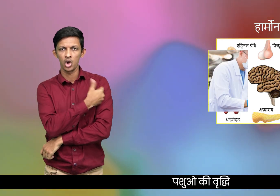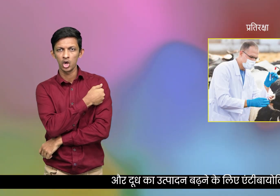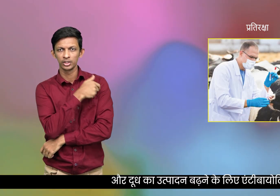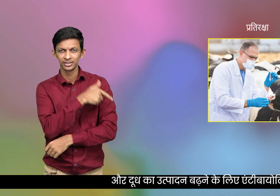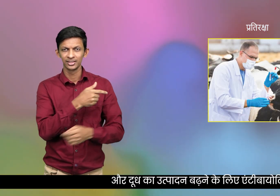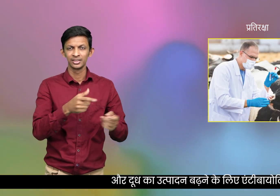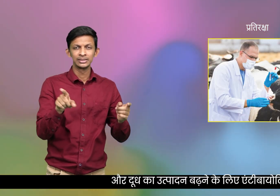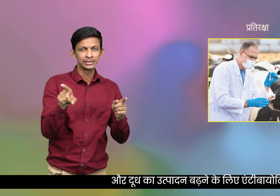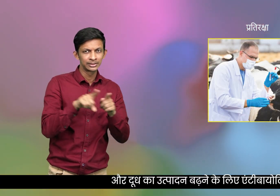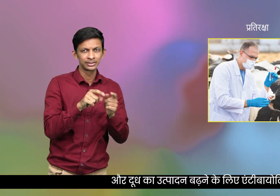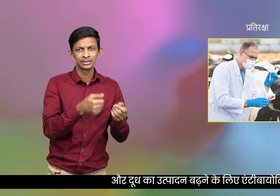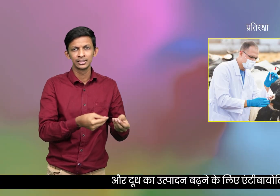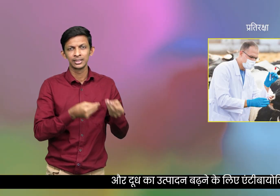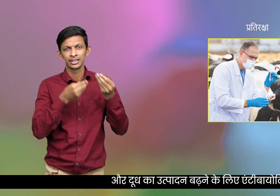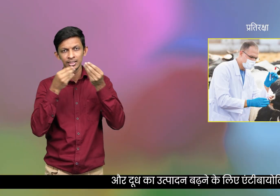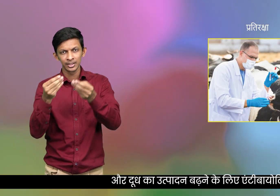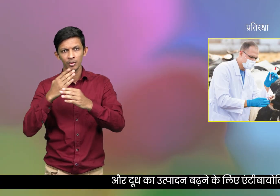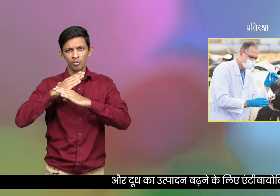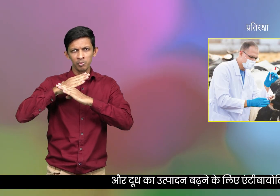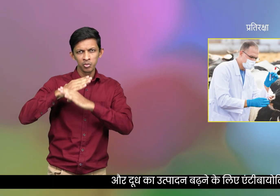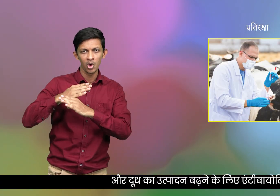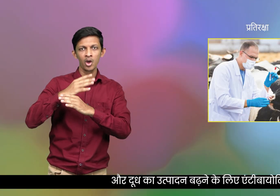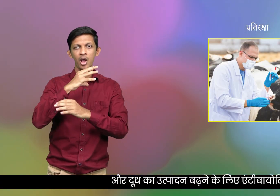और दूध का उत्पादन बढ़ने के लिए एंटीबायोटिक,